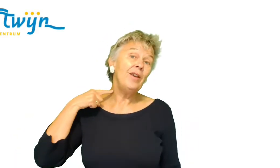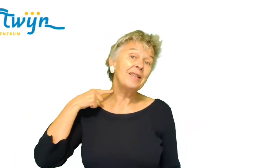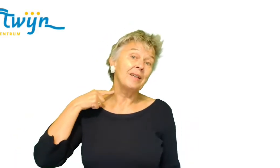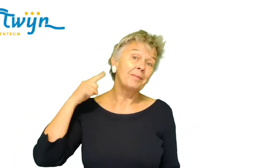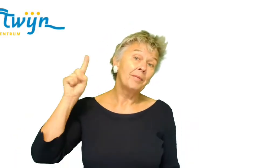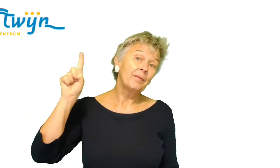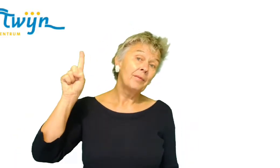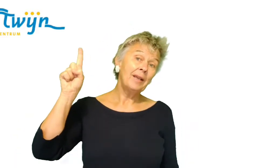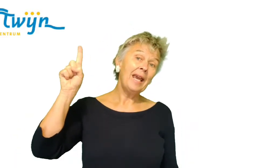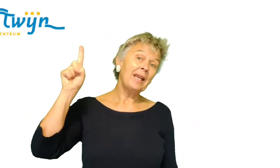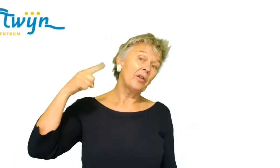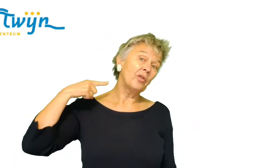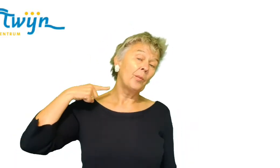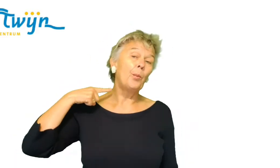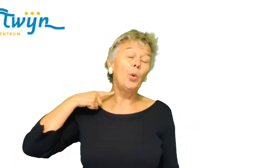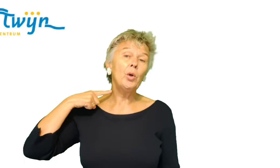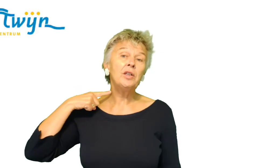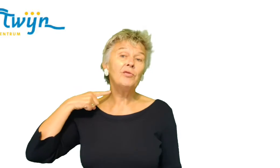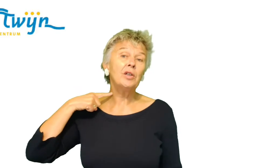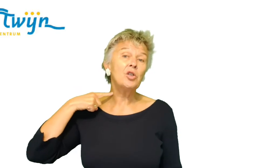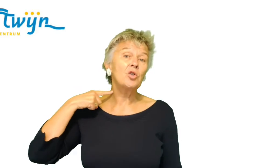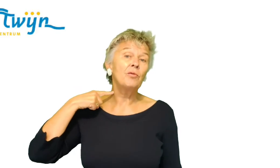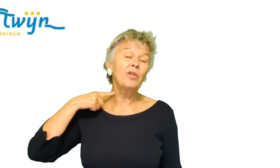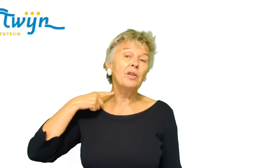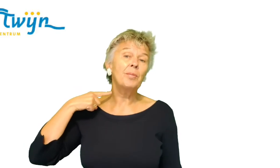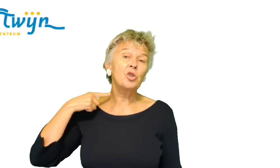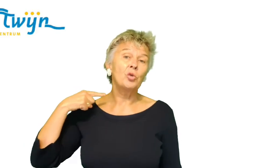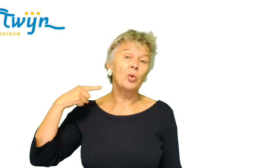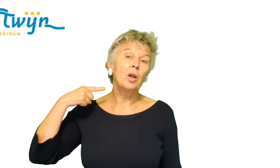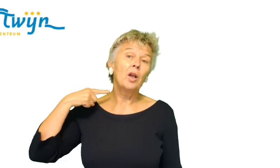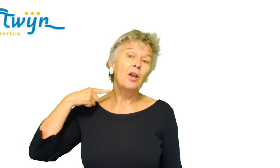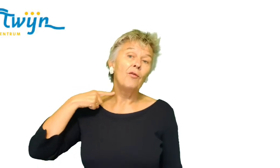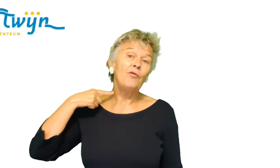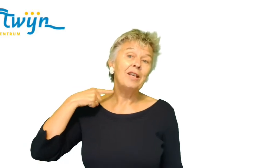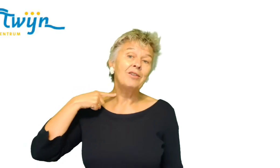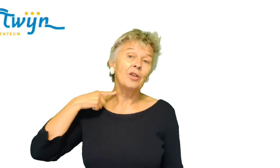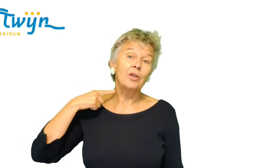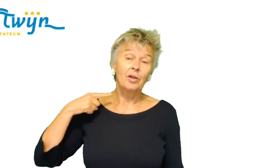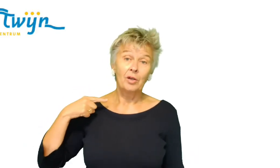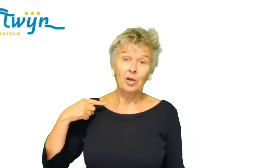Witte, de eenhand, boordje van de pastoor. Witte